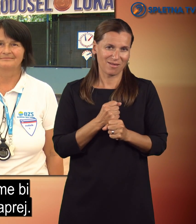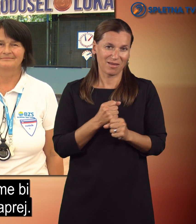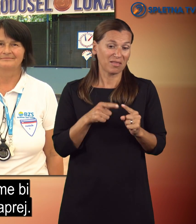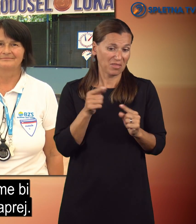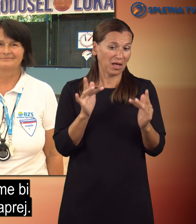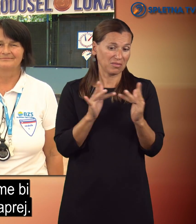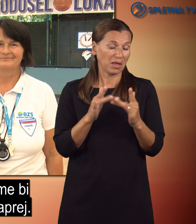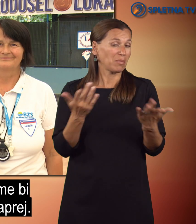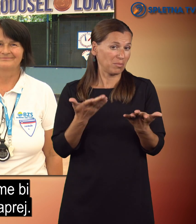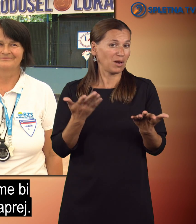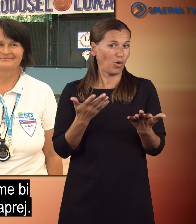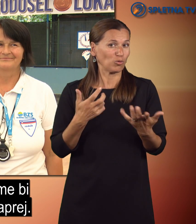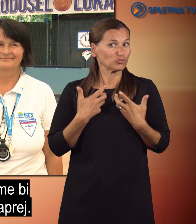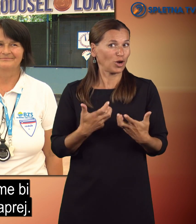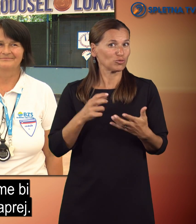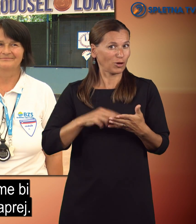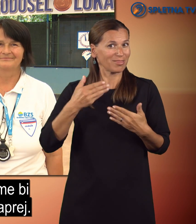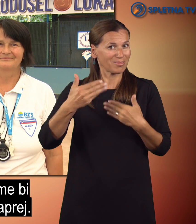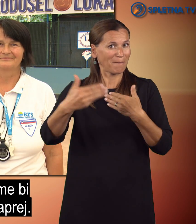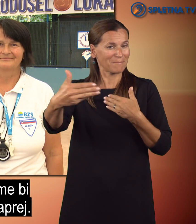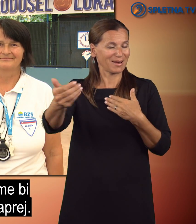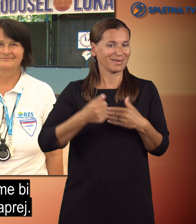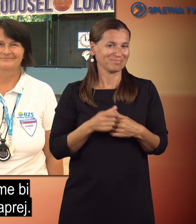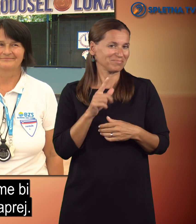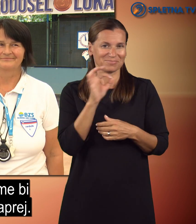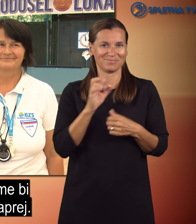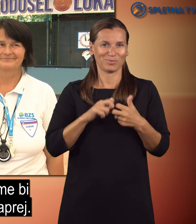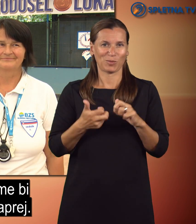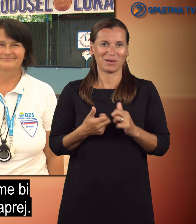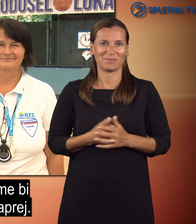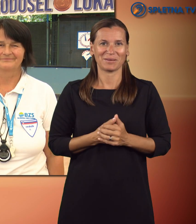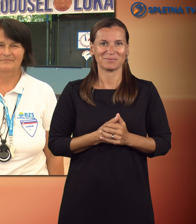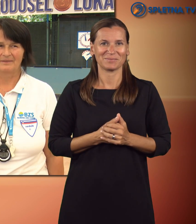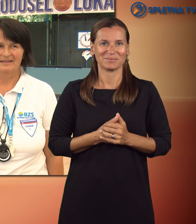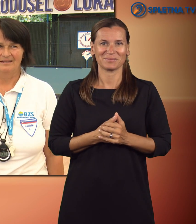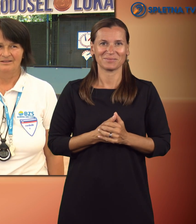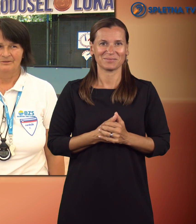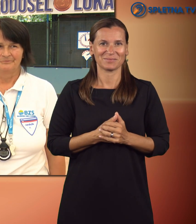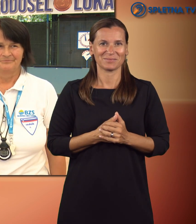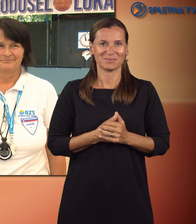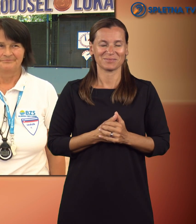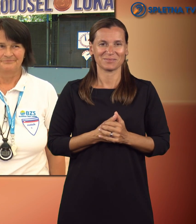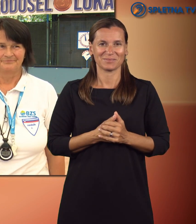Take tekme bi sodel še naprej, to da ni nobenega problema.